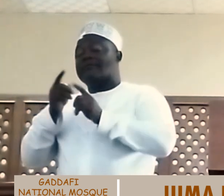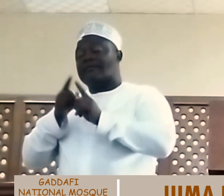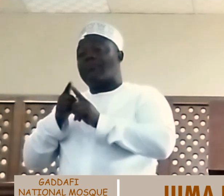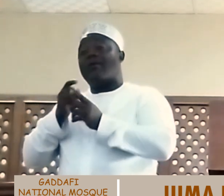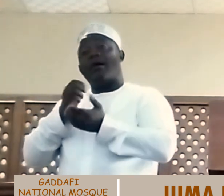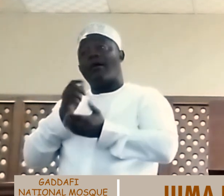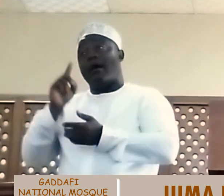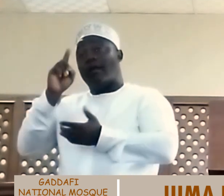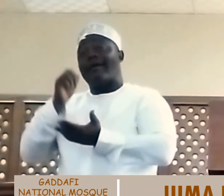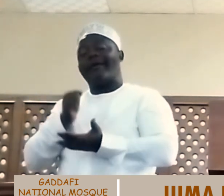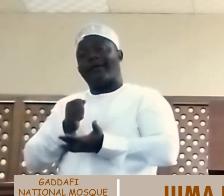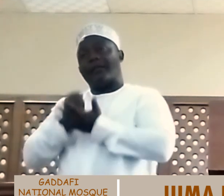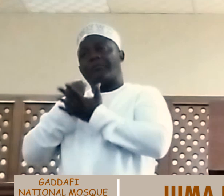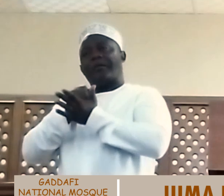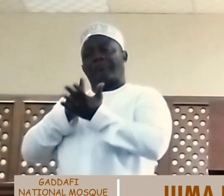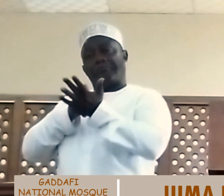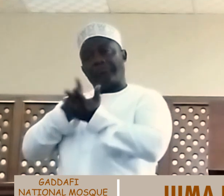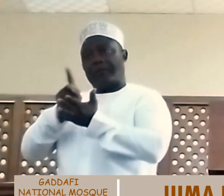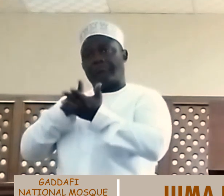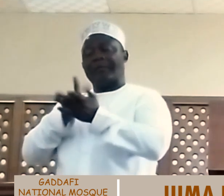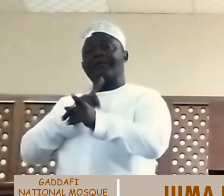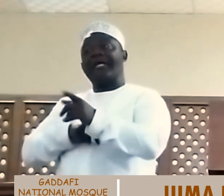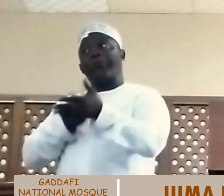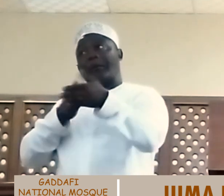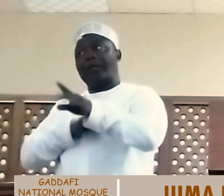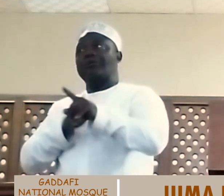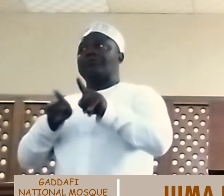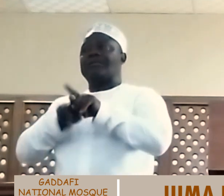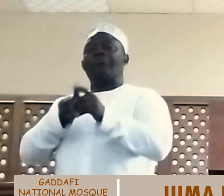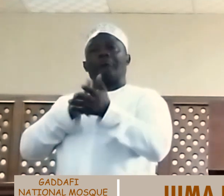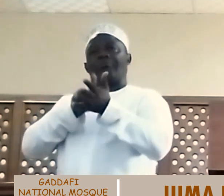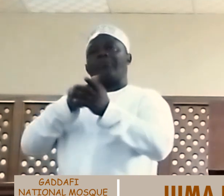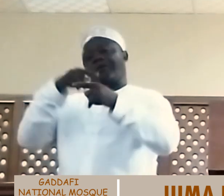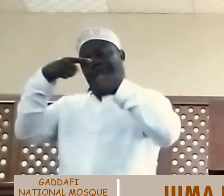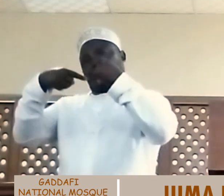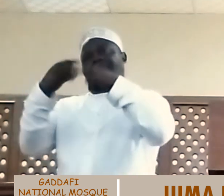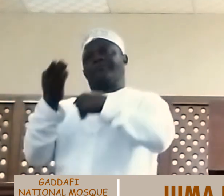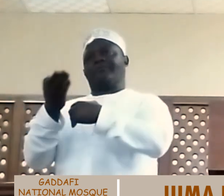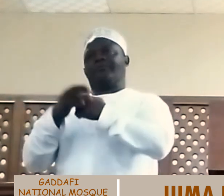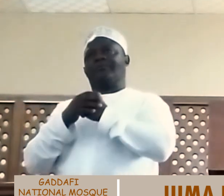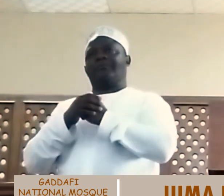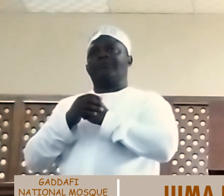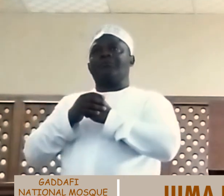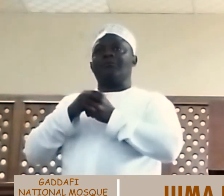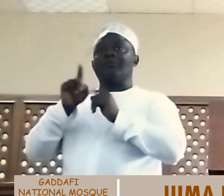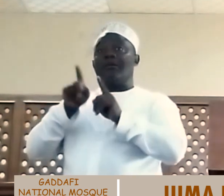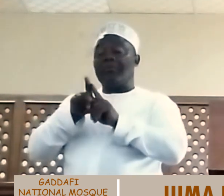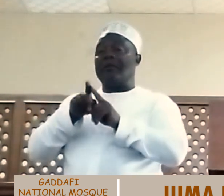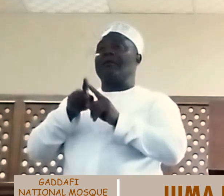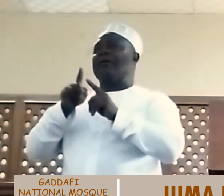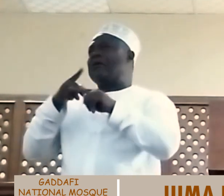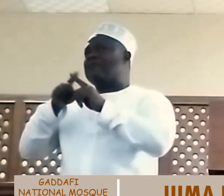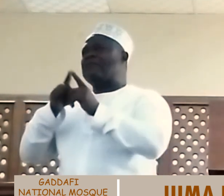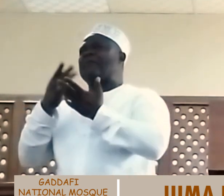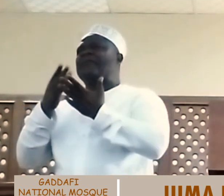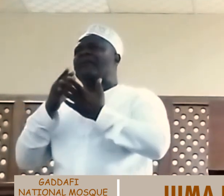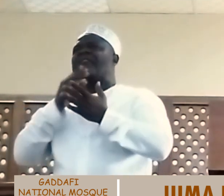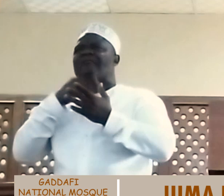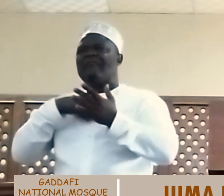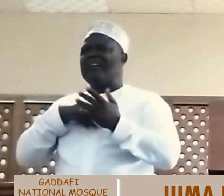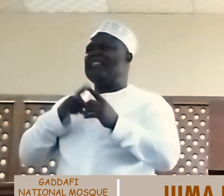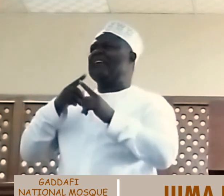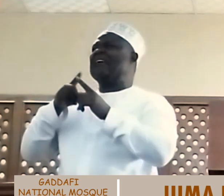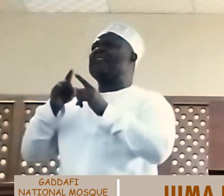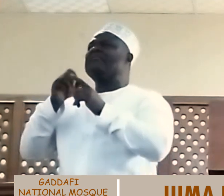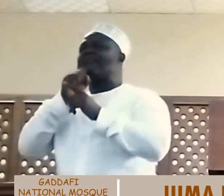التي كان هؤلاء سببا في إيجادها في حال حياتهم وبعد وفاتهم،